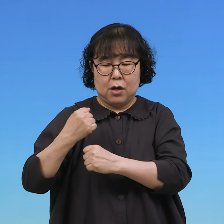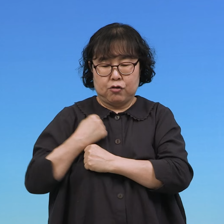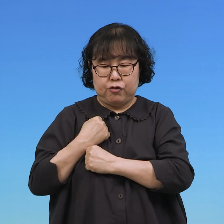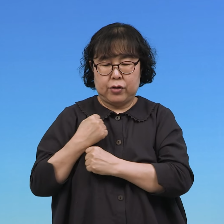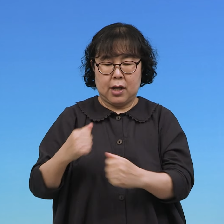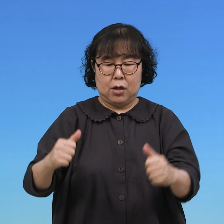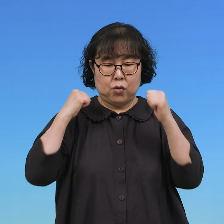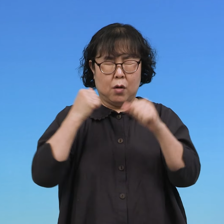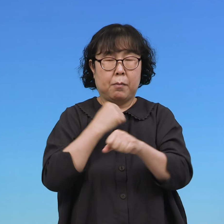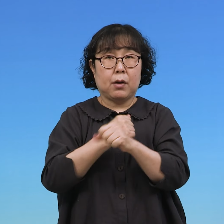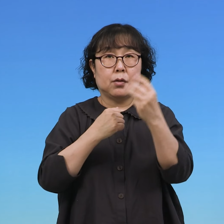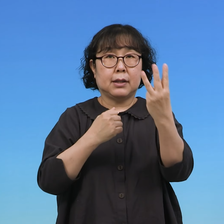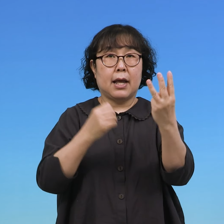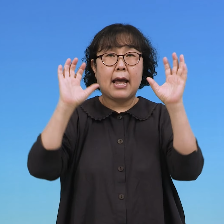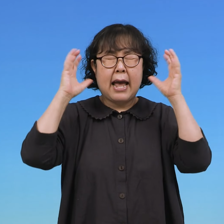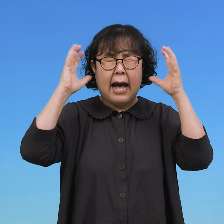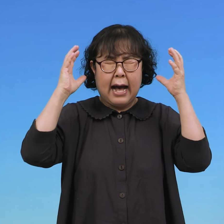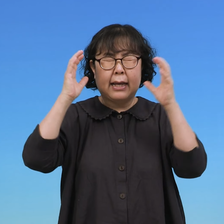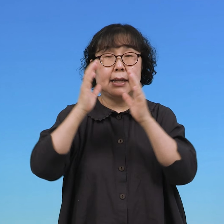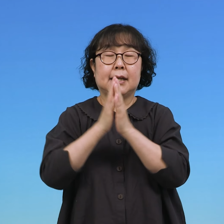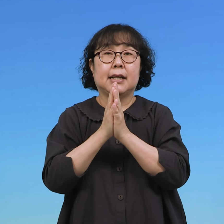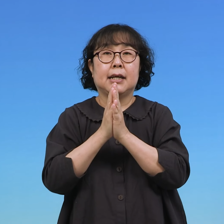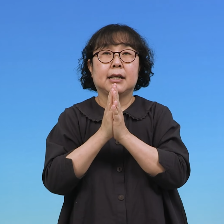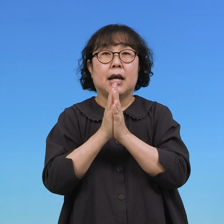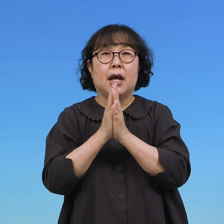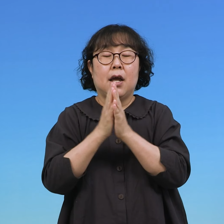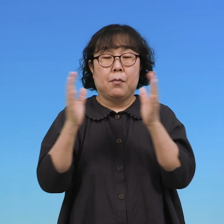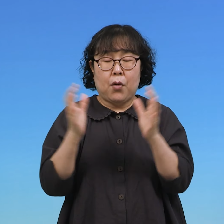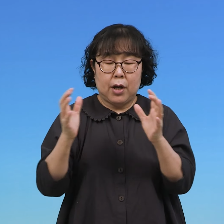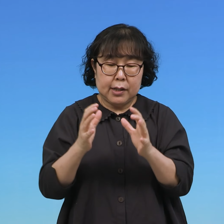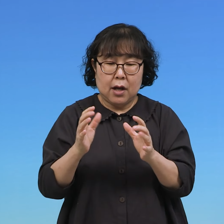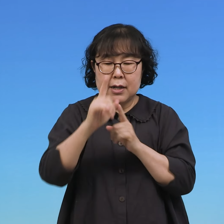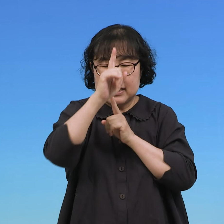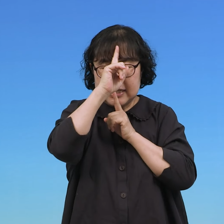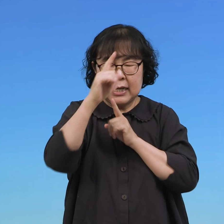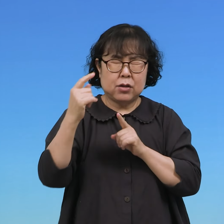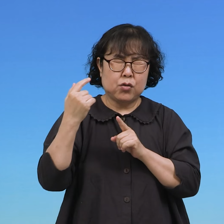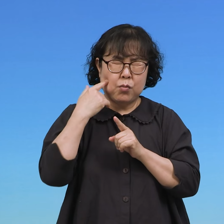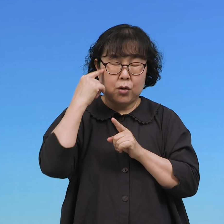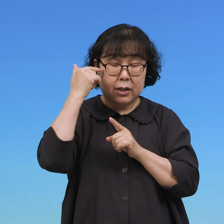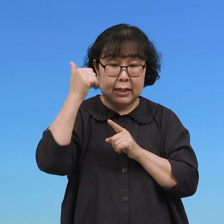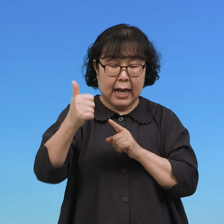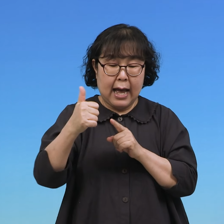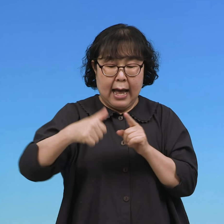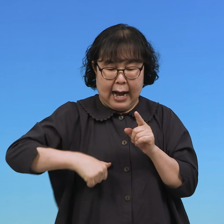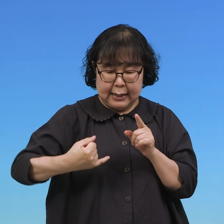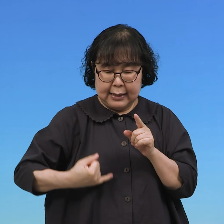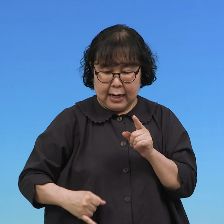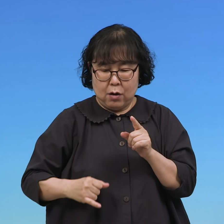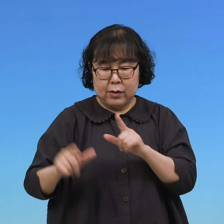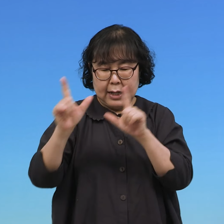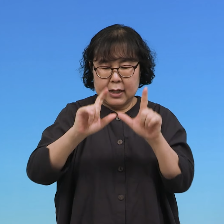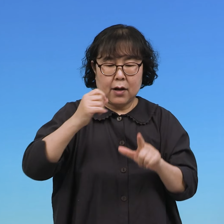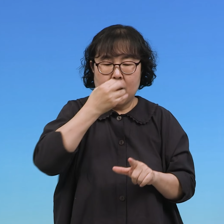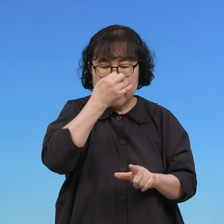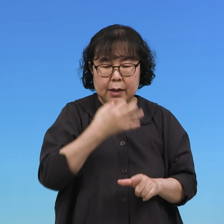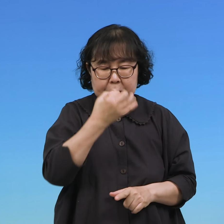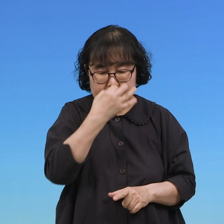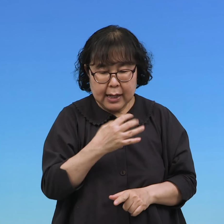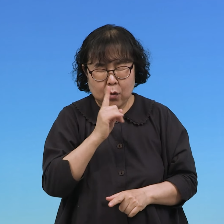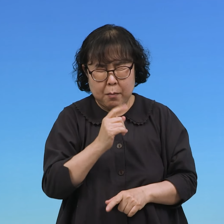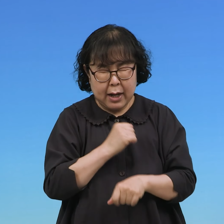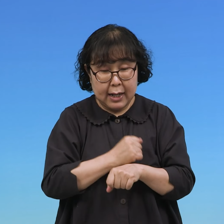아이들이 같이 모여가지고 이 찬수 목사님 아들로 사는 거, 딸로 사는 거 얼마나 힘드는지 아십니까? 그런 얘기를 할 때 제가 이제 다